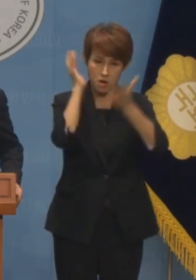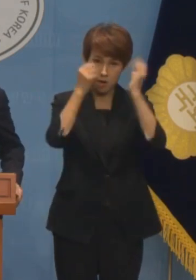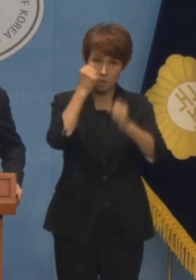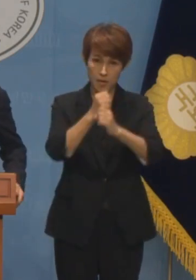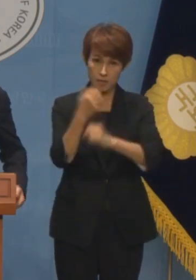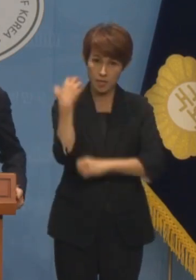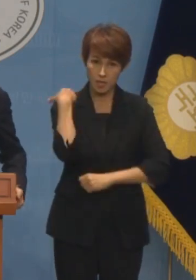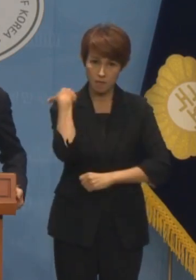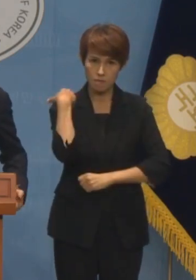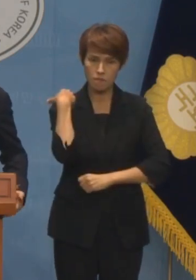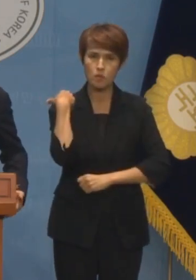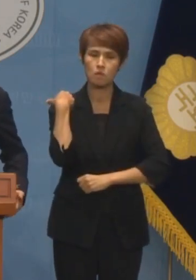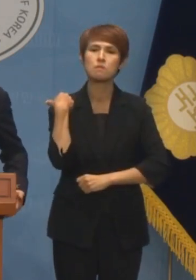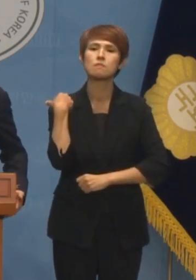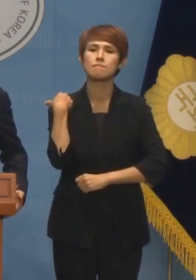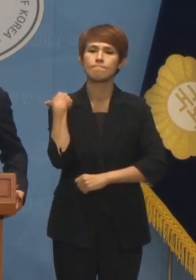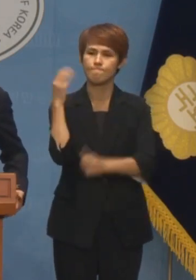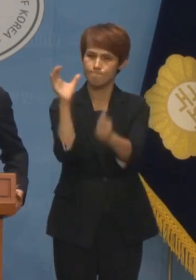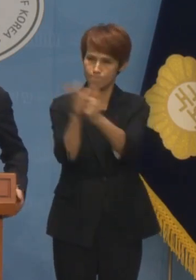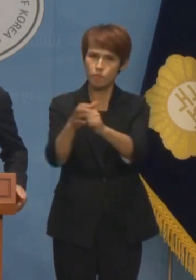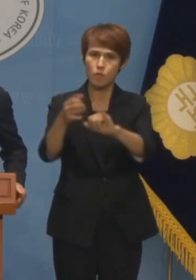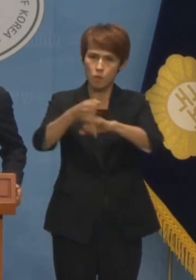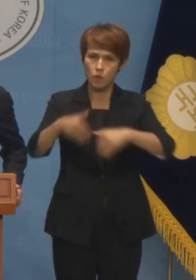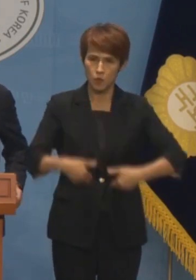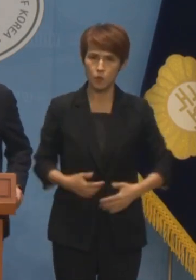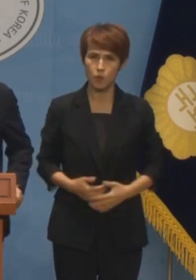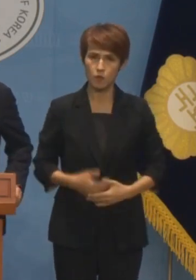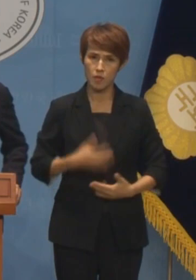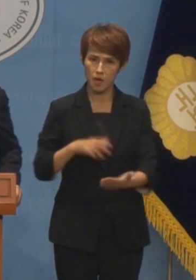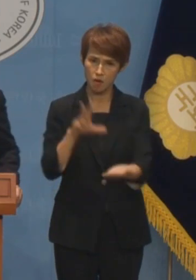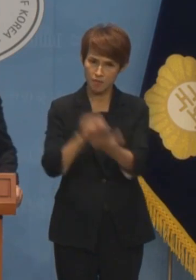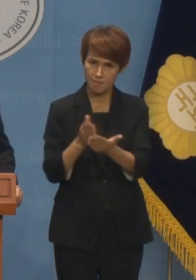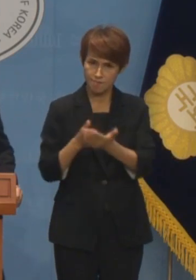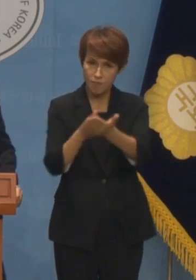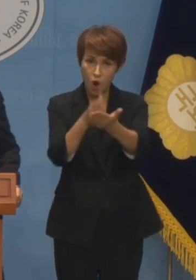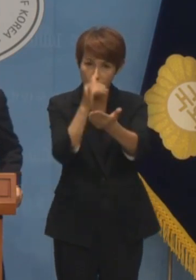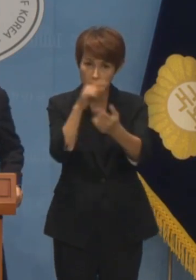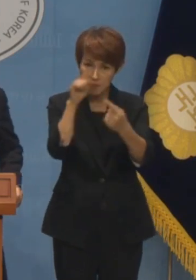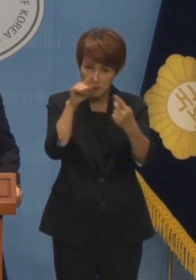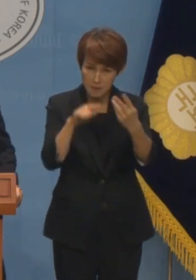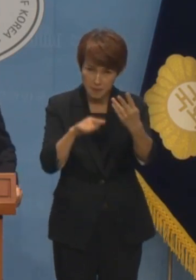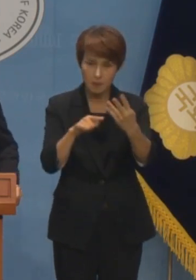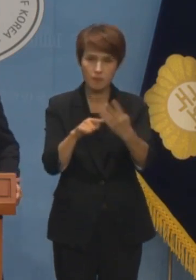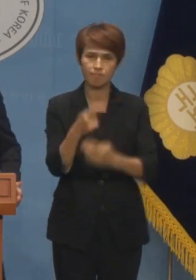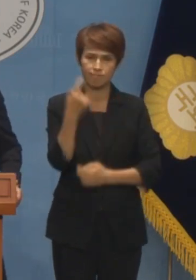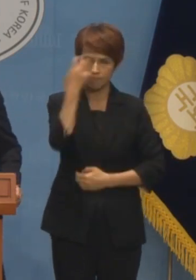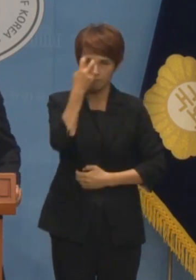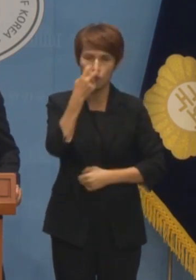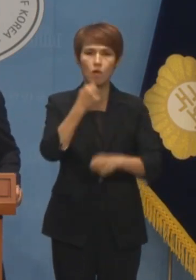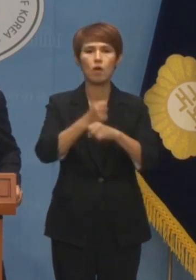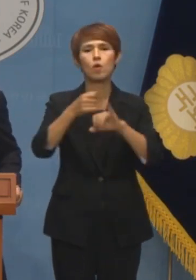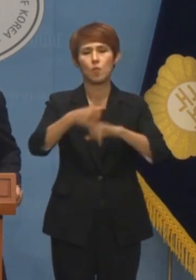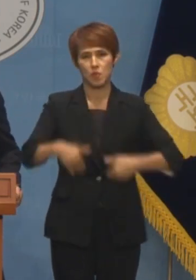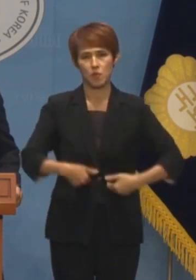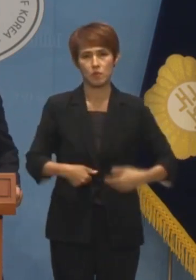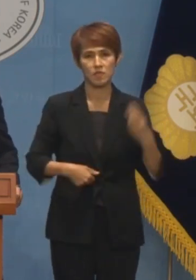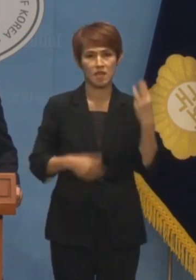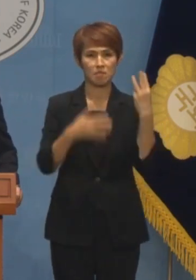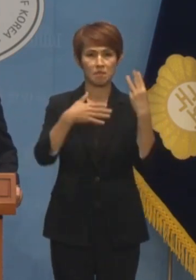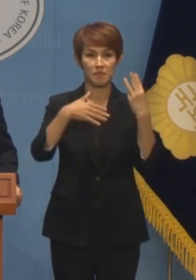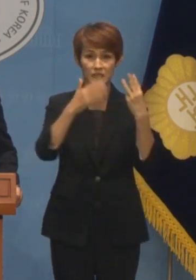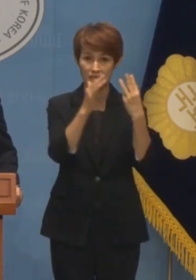합니다. 제가 제기한 문제들의 진위를 반드시 밝혀내 3자 합작에 의한 사기 기획 탄핵의 전모를 밝혀야